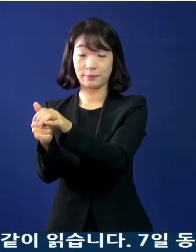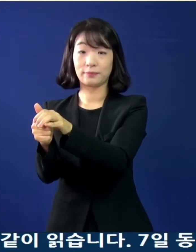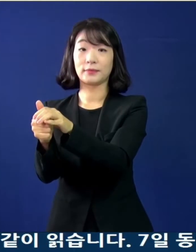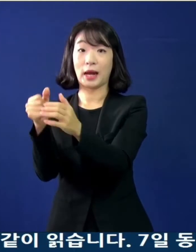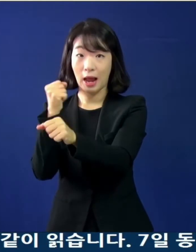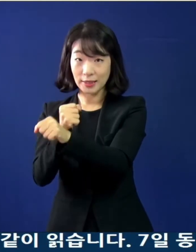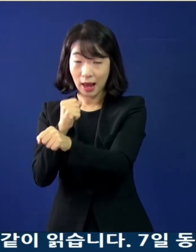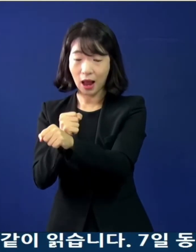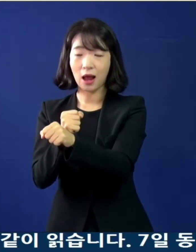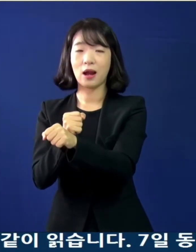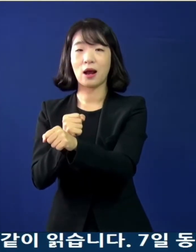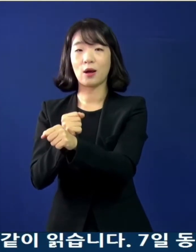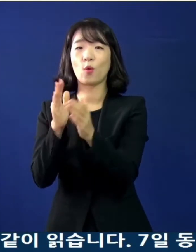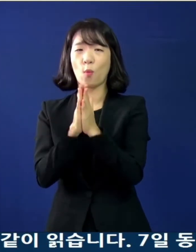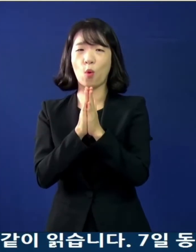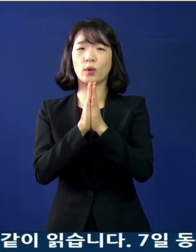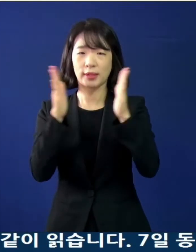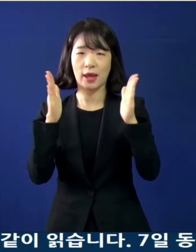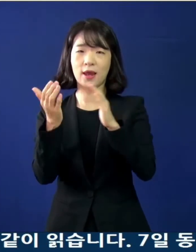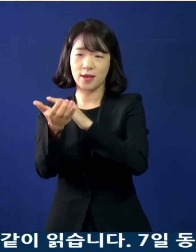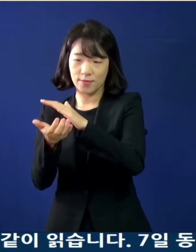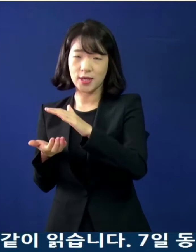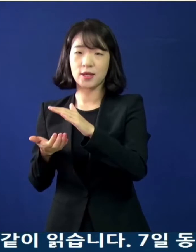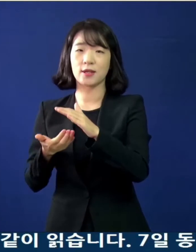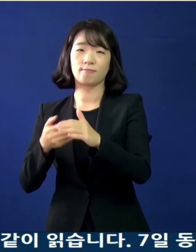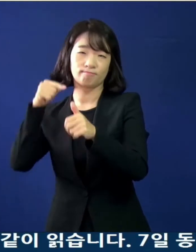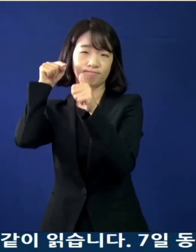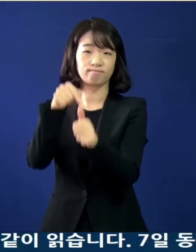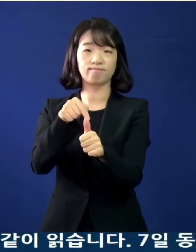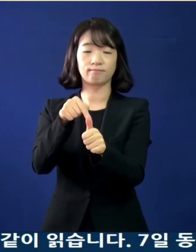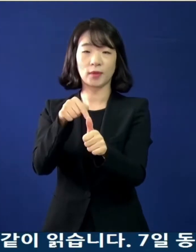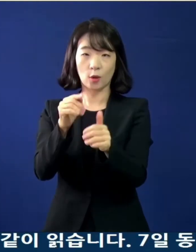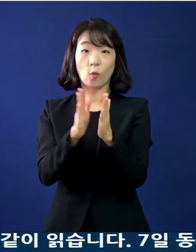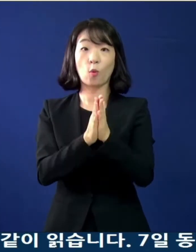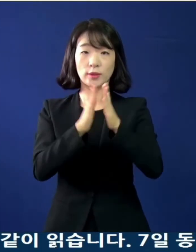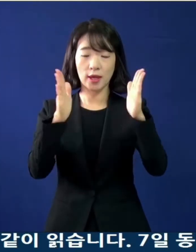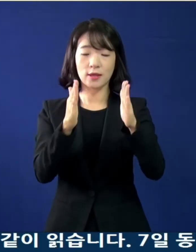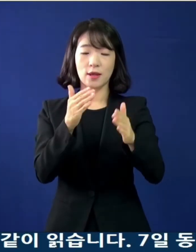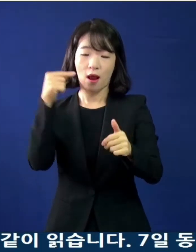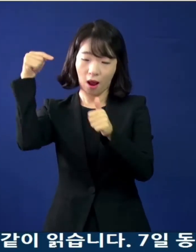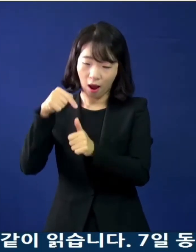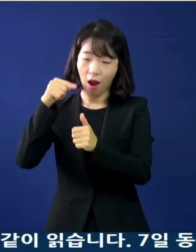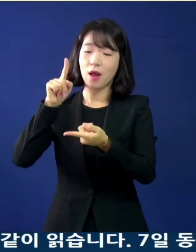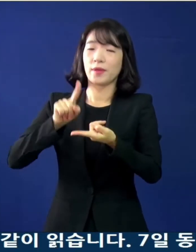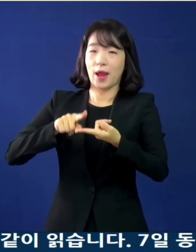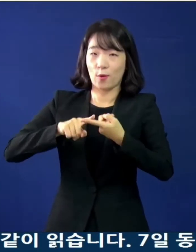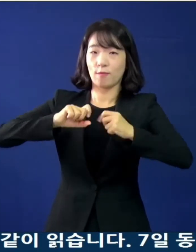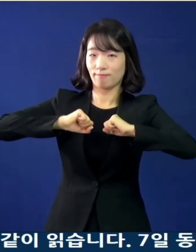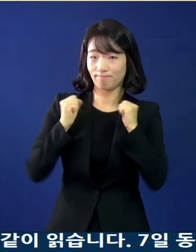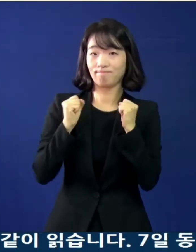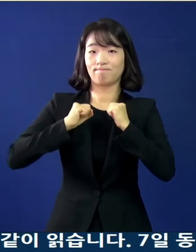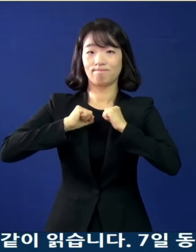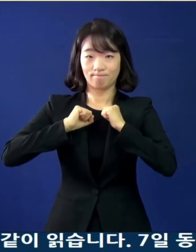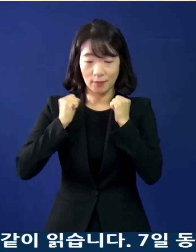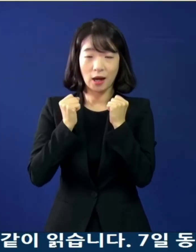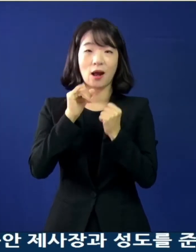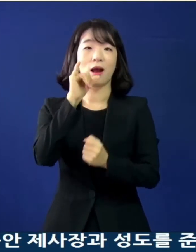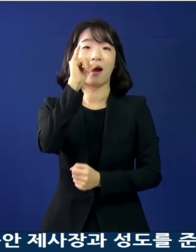여호와께서 이미 모세에게 알려줬고 모세는 지시받은 대로 오늘 본문에서 그 일을 행하고 있는